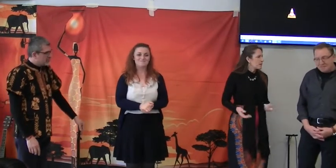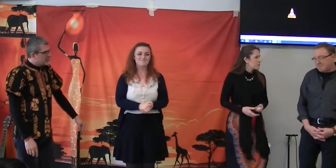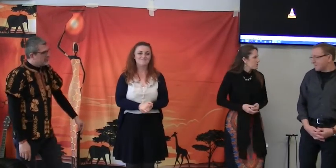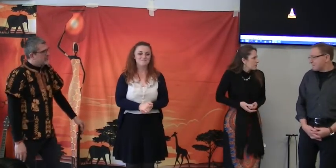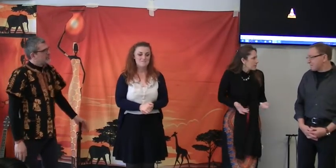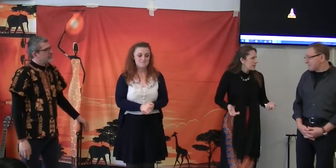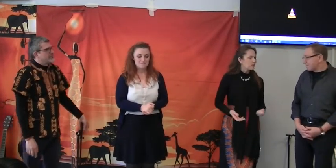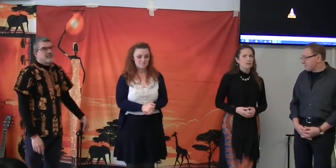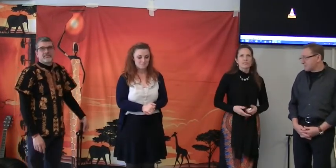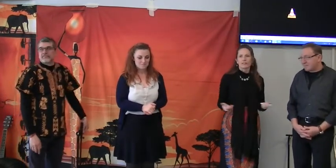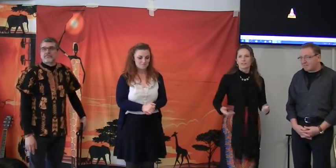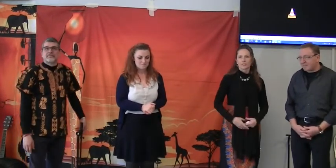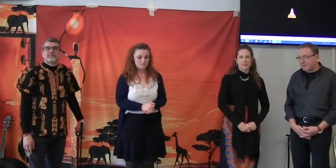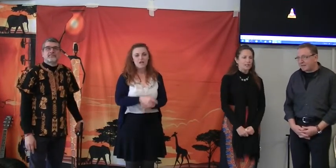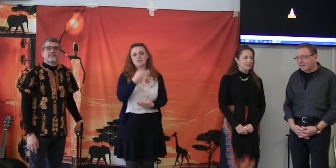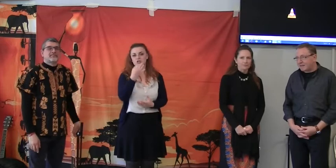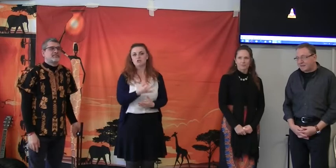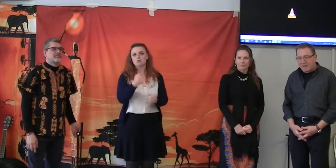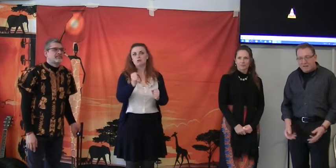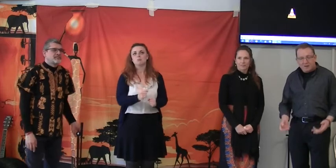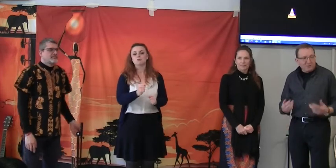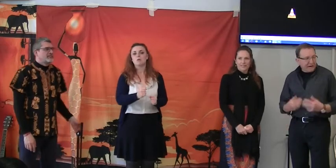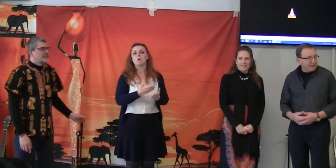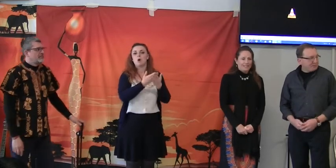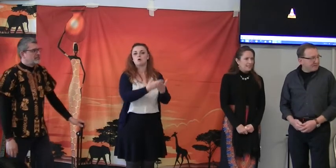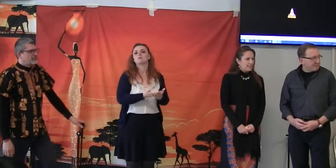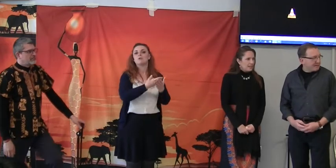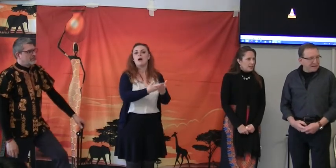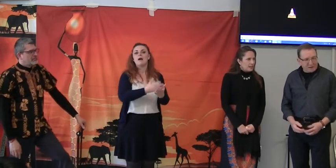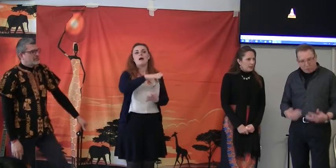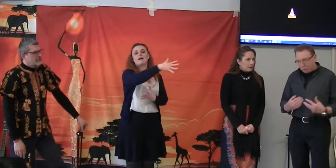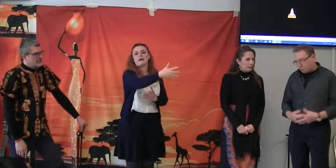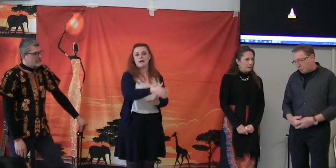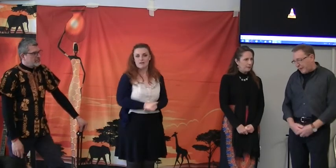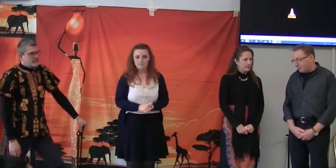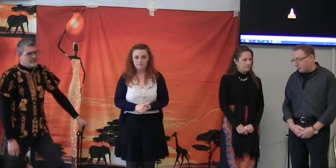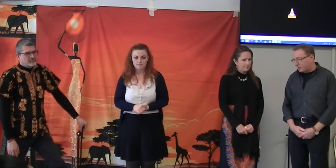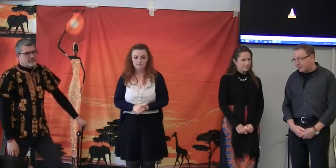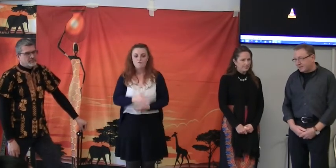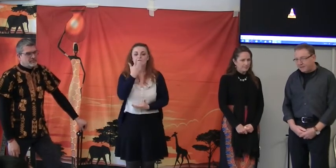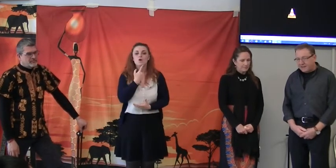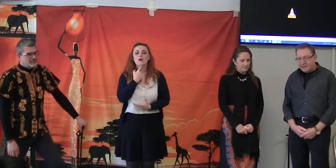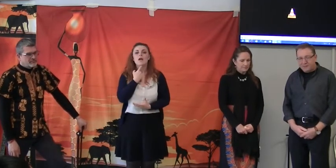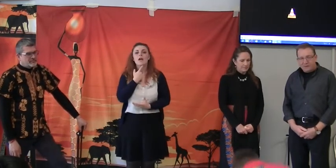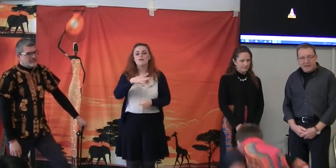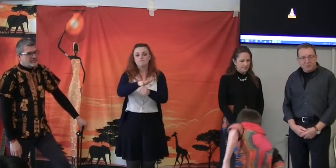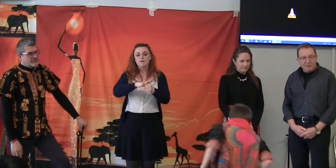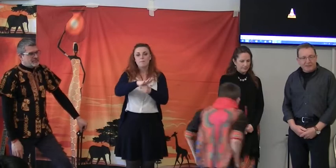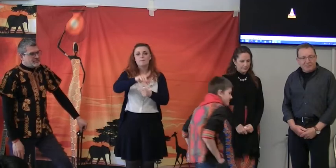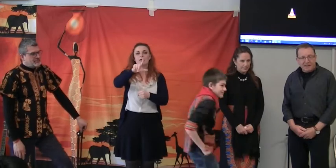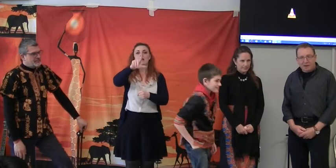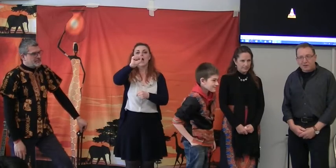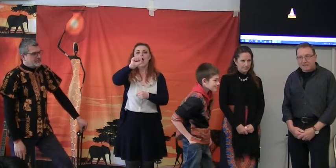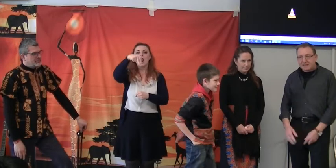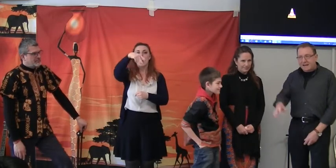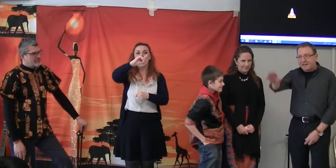avremo anche modo di fare qualcos'altro. Io vorrei tutta la famiglia Longo sul palco, e vorrei con me le